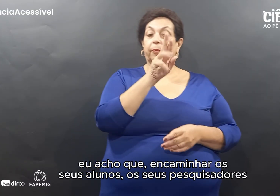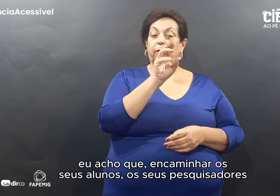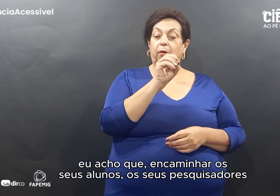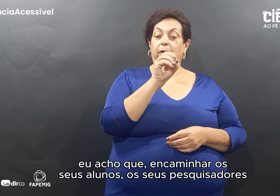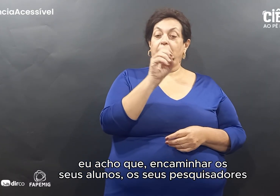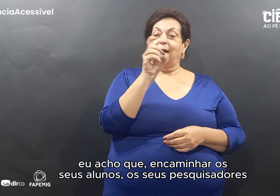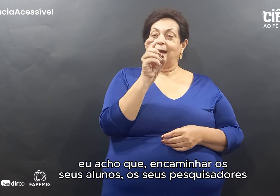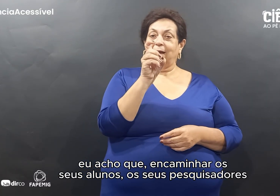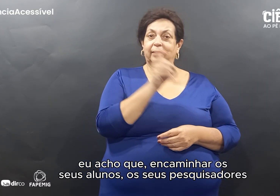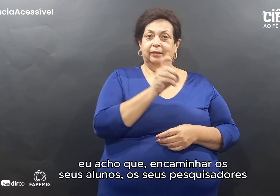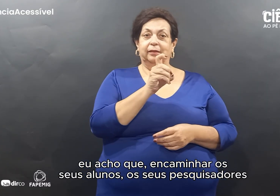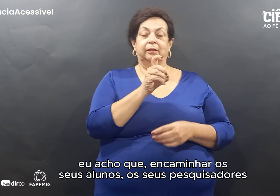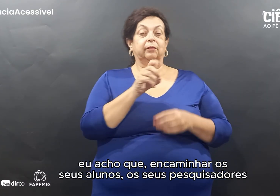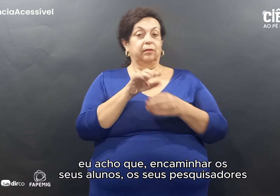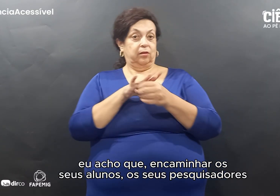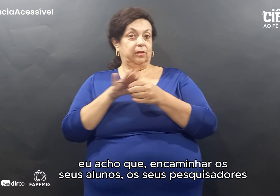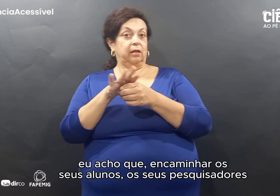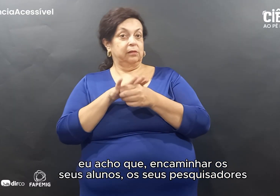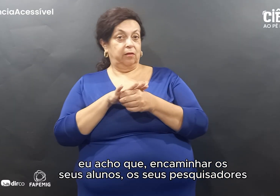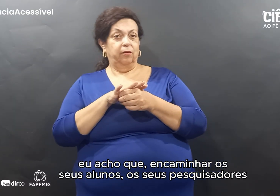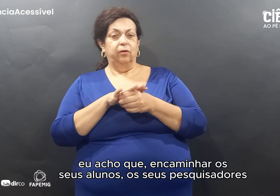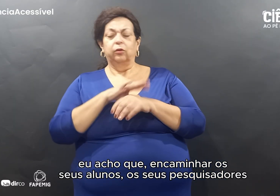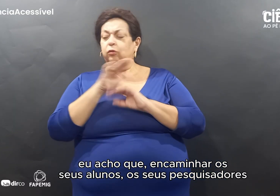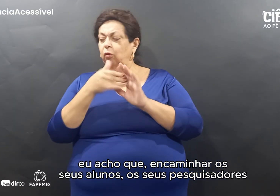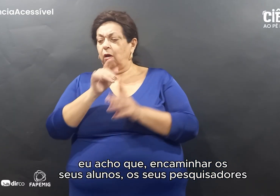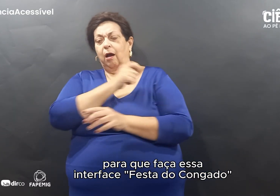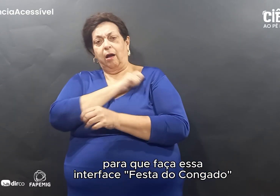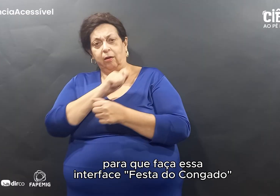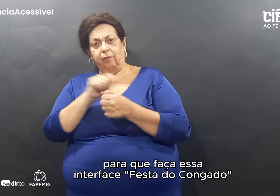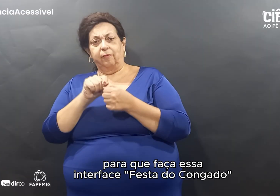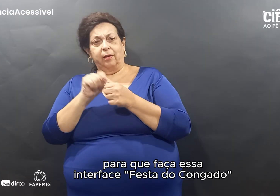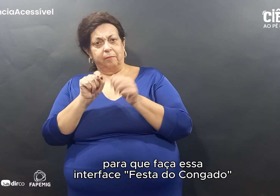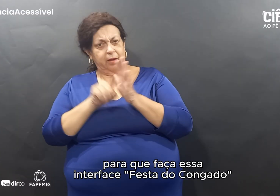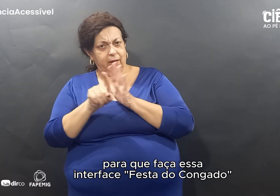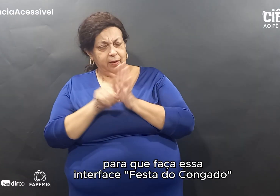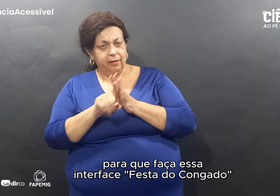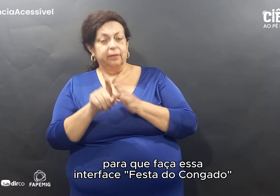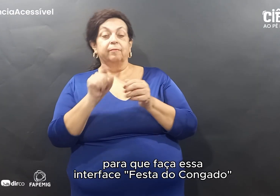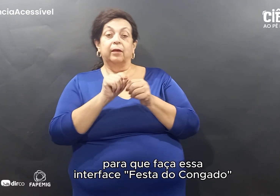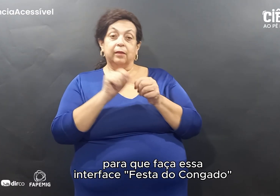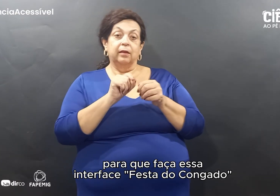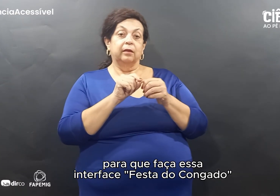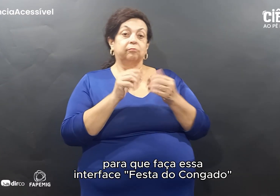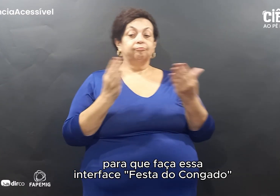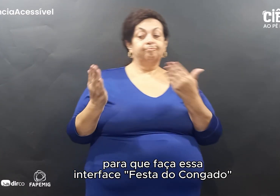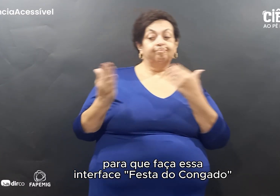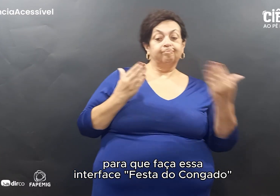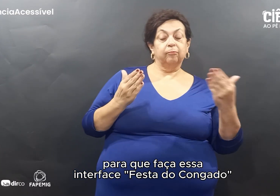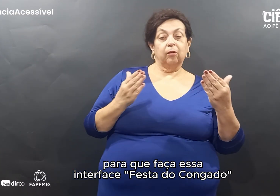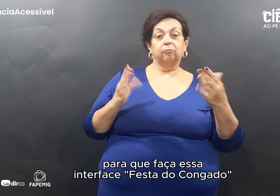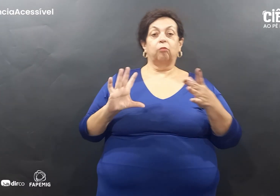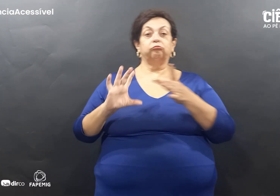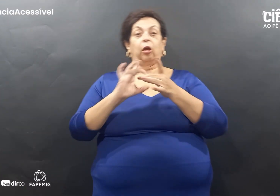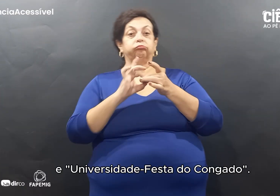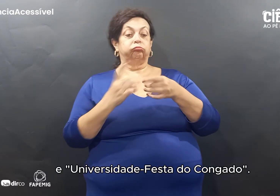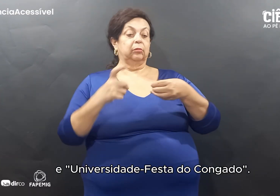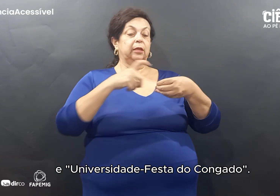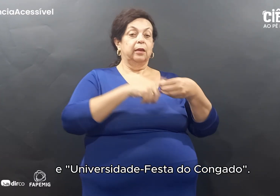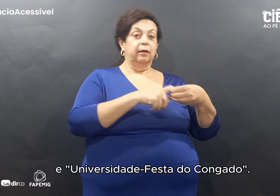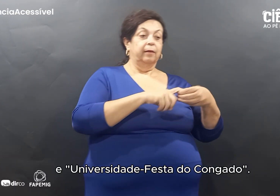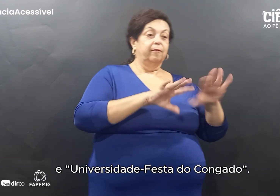que encaminhar os seus alunos, os seus pesquisadores, para que faça essa interface Festa do Congado